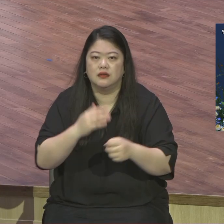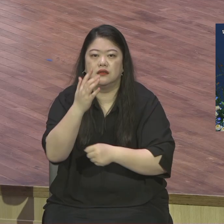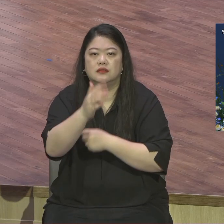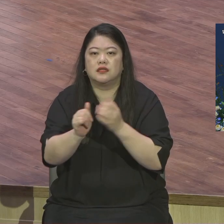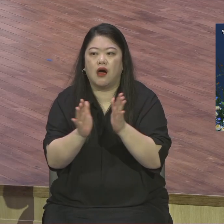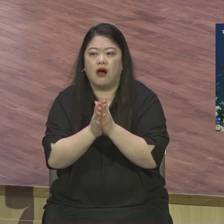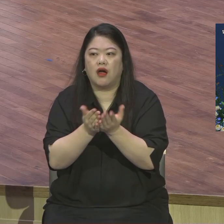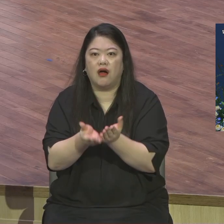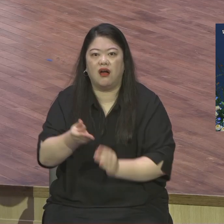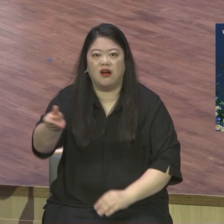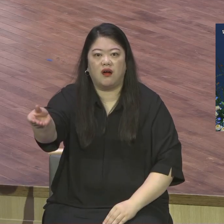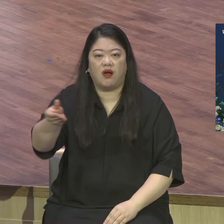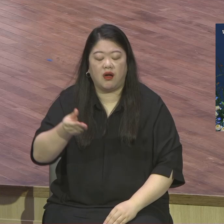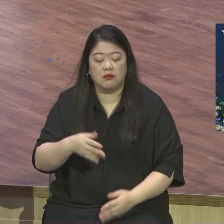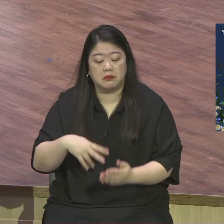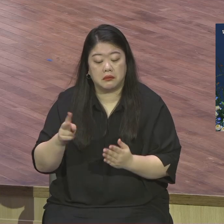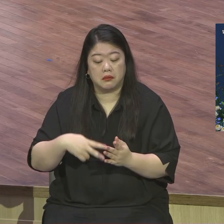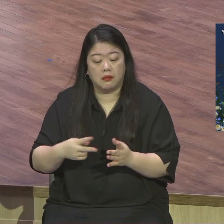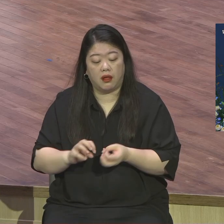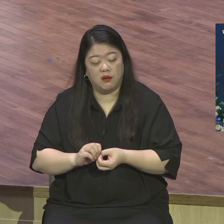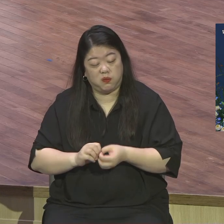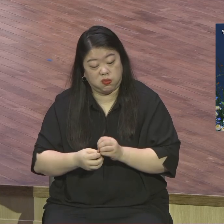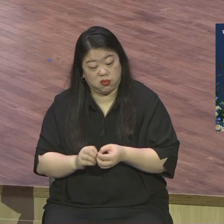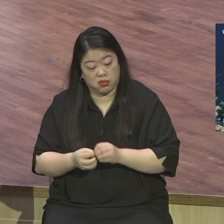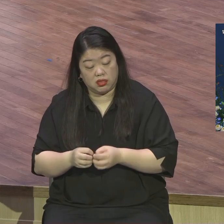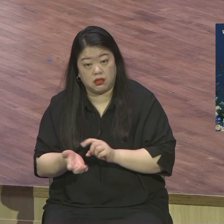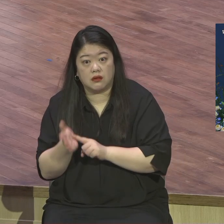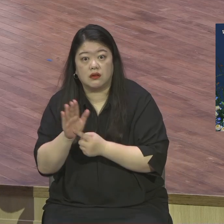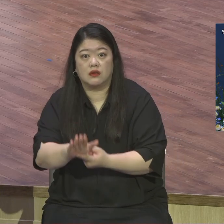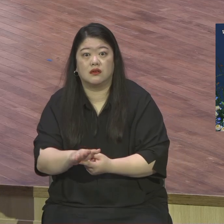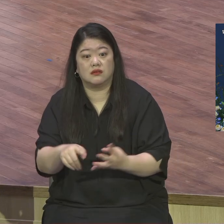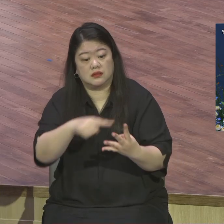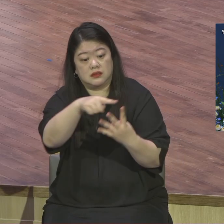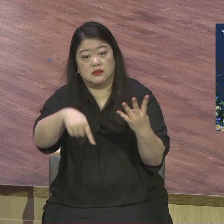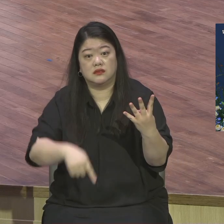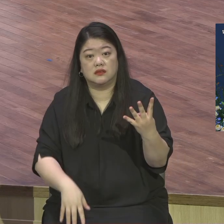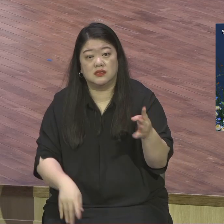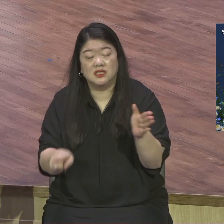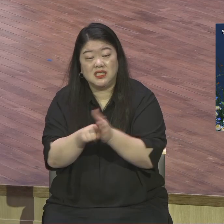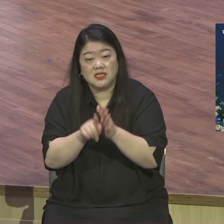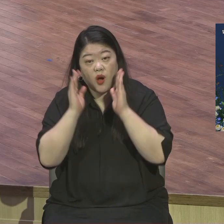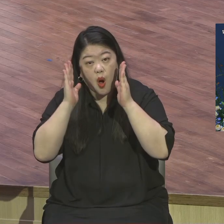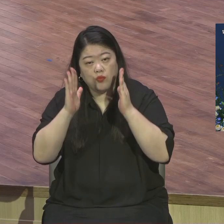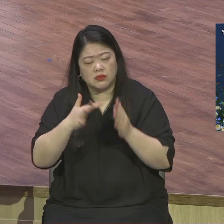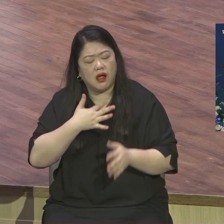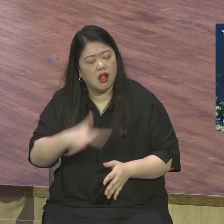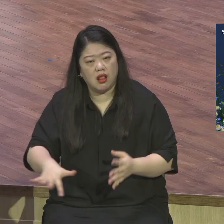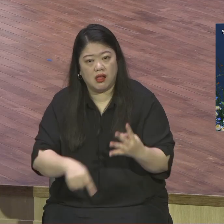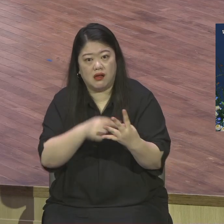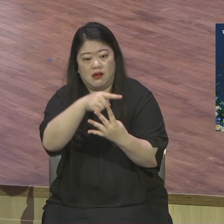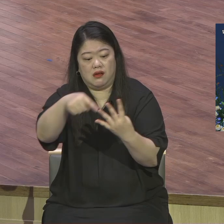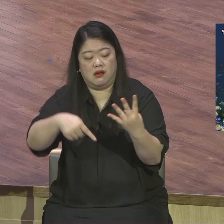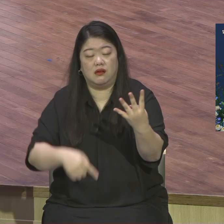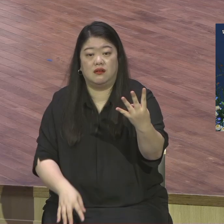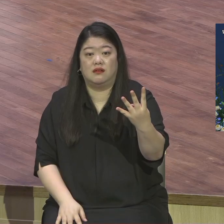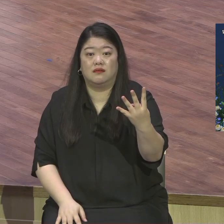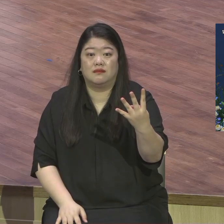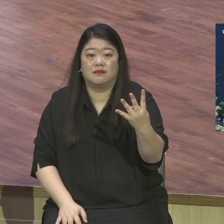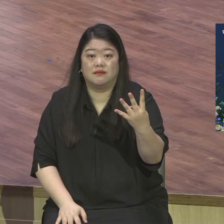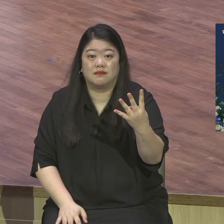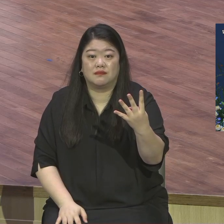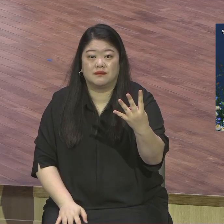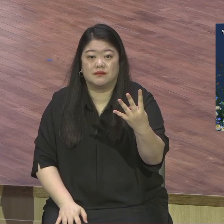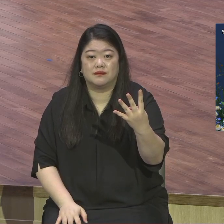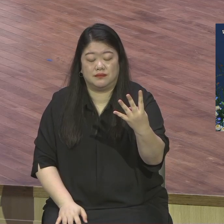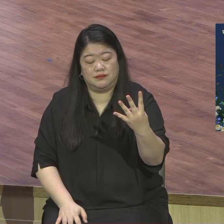이런 악령에 잡혀가지고 하는 사람들이 다 이단들입니다. 정통 신학을 해서 이단된